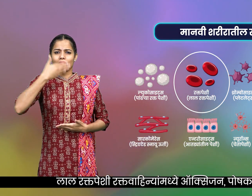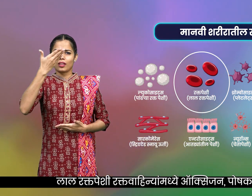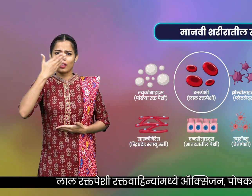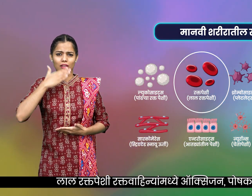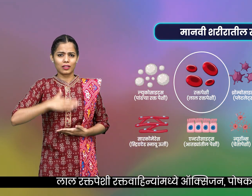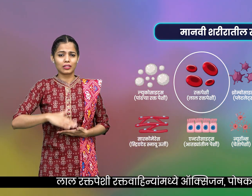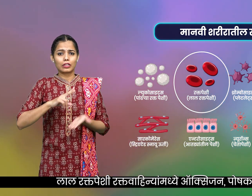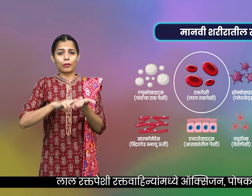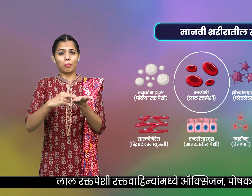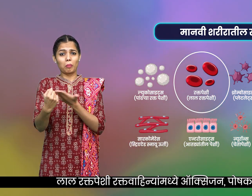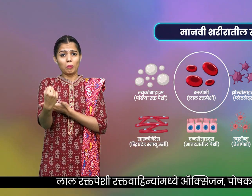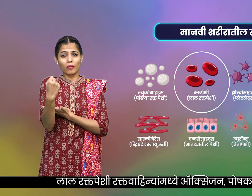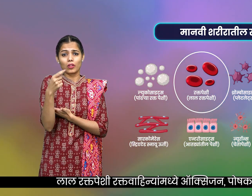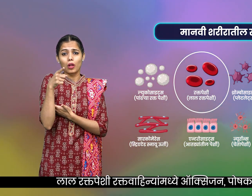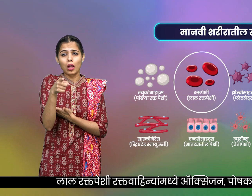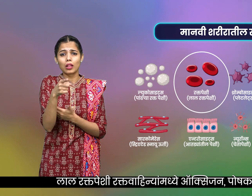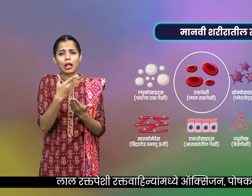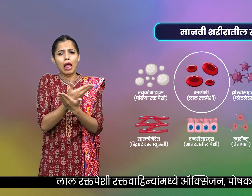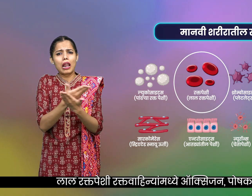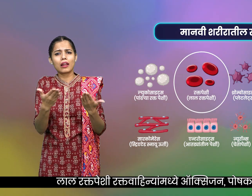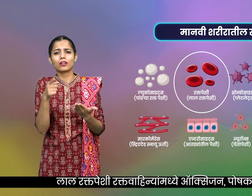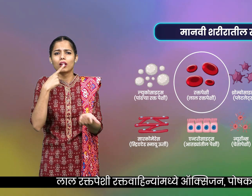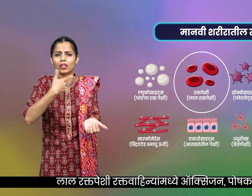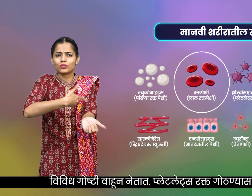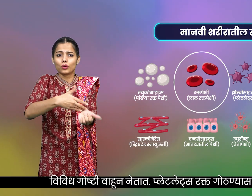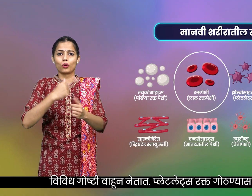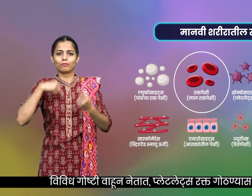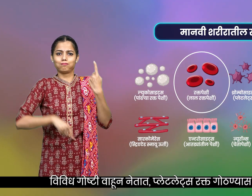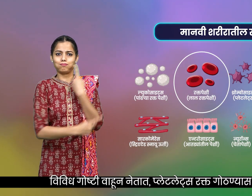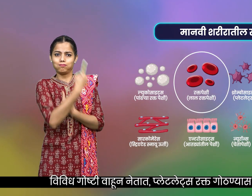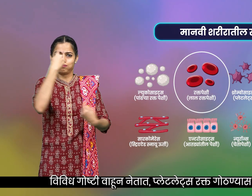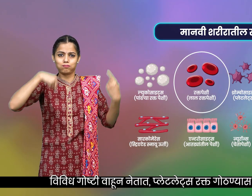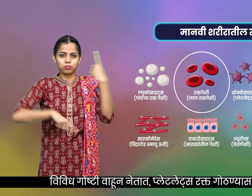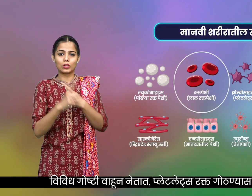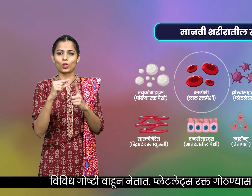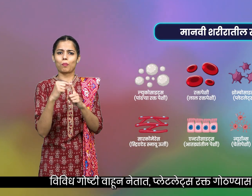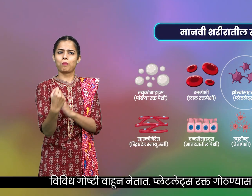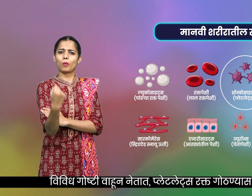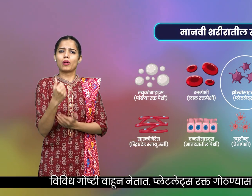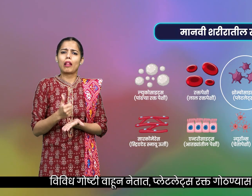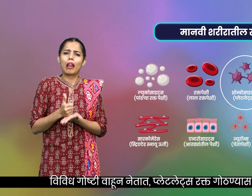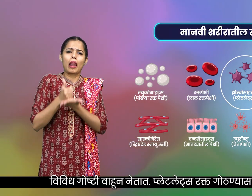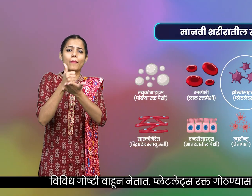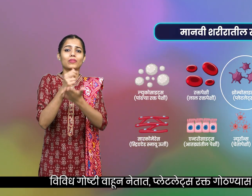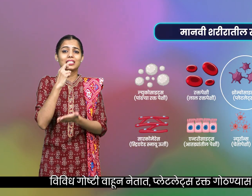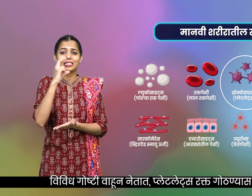ऑक्सिजन, पोषक तत्वे इत्यादी विविध गोष्टी वाहून नेतात. प्लेटलेट्स रक्त गाठण्यास मदत